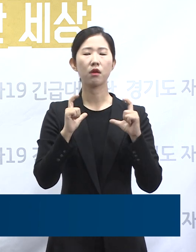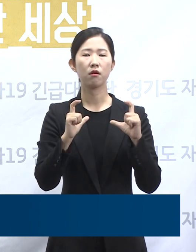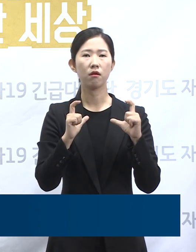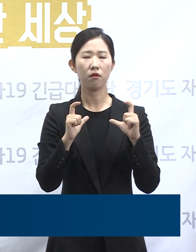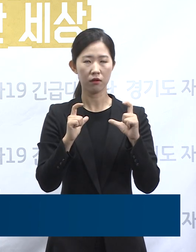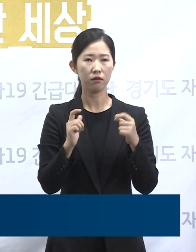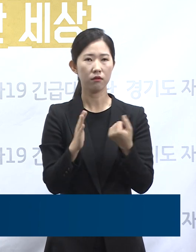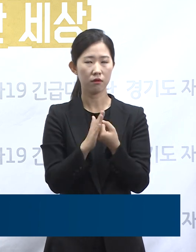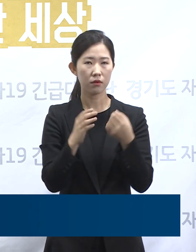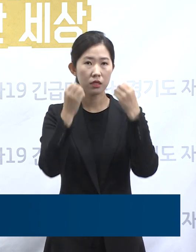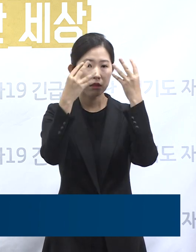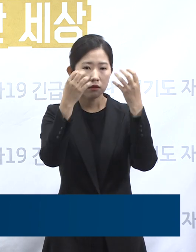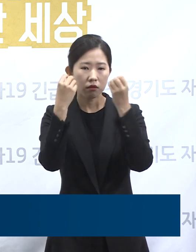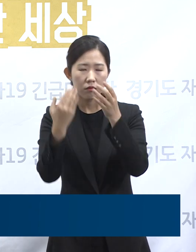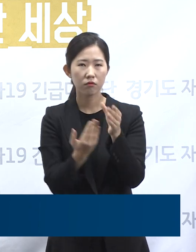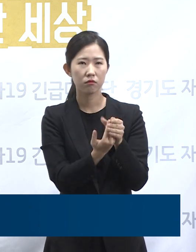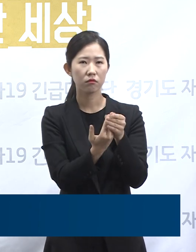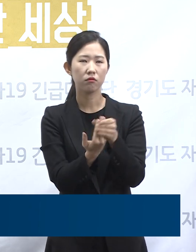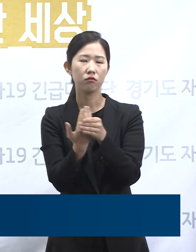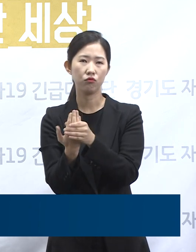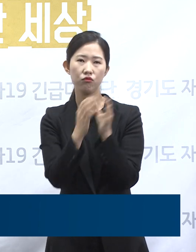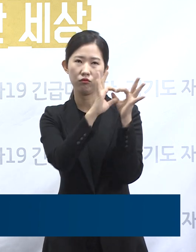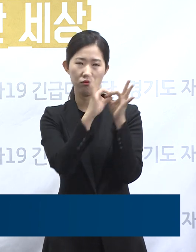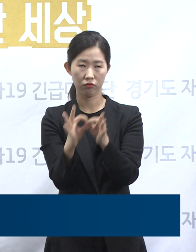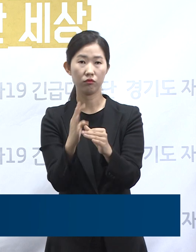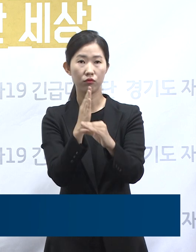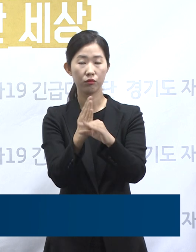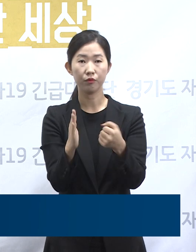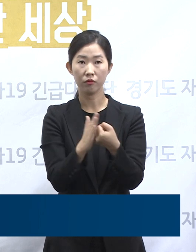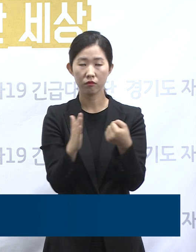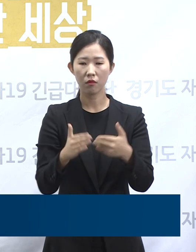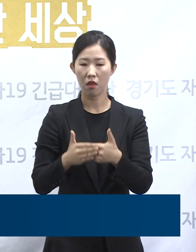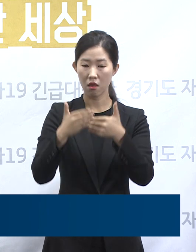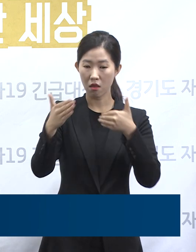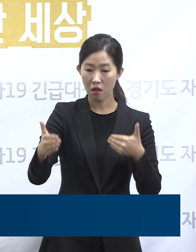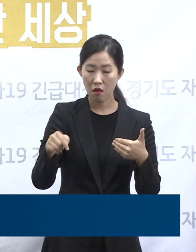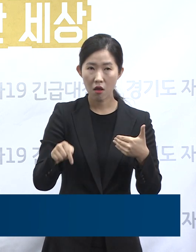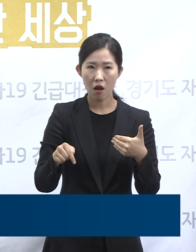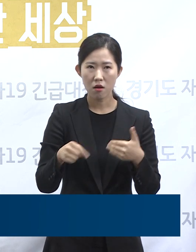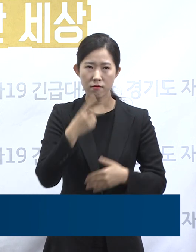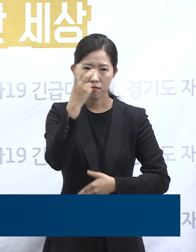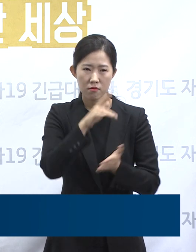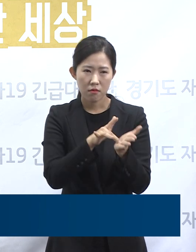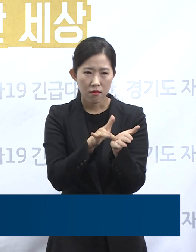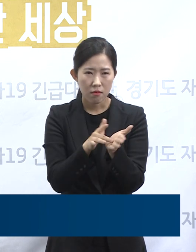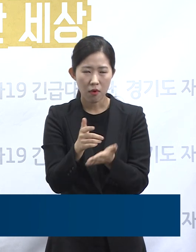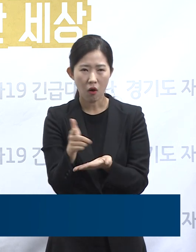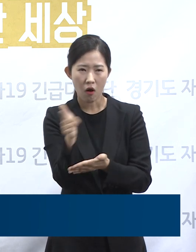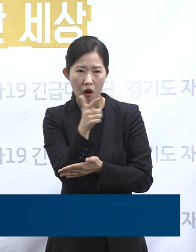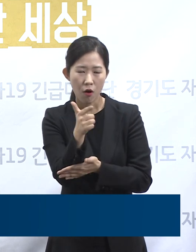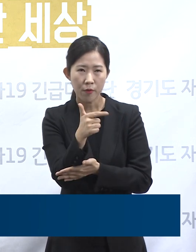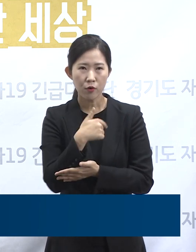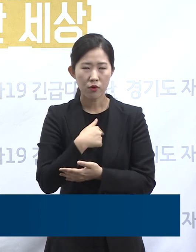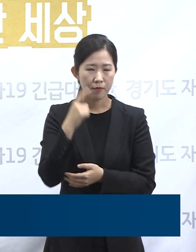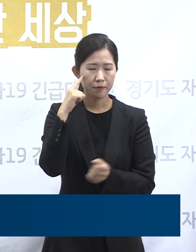있습니다. 따라서 물리적 거리두기 완화를 방역에 대한 경계를 낮추는 것으로 받아들여서는 안